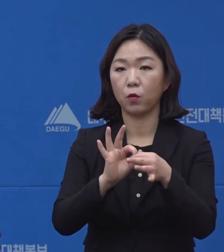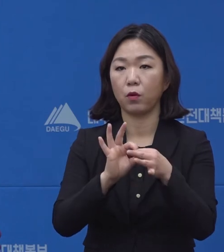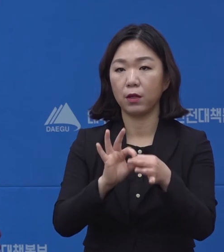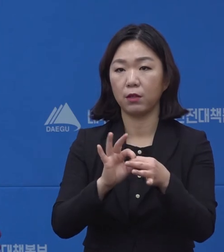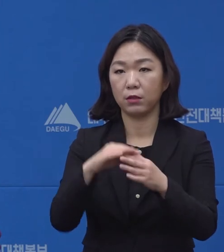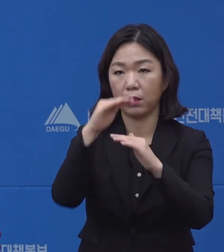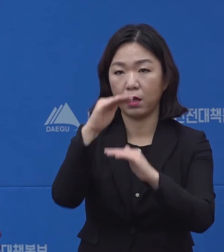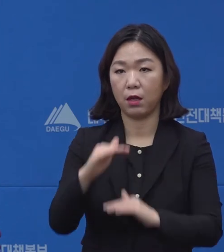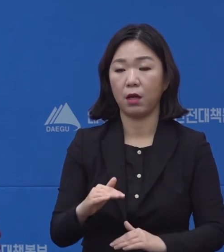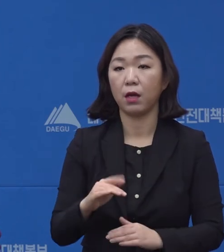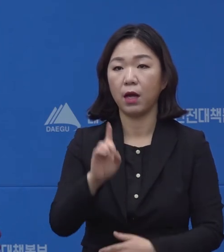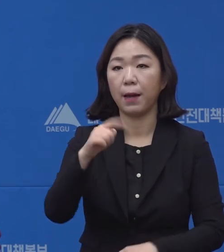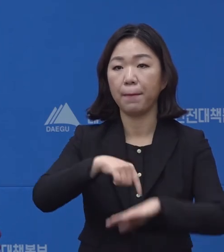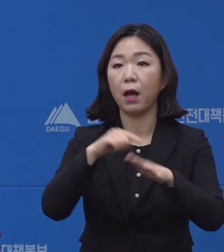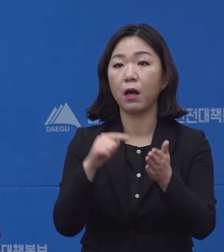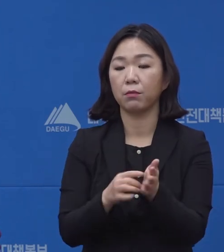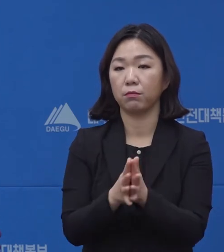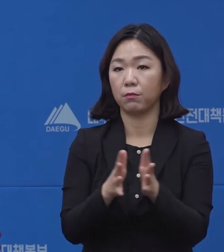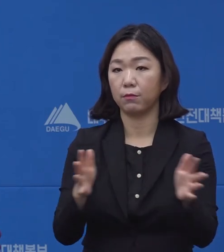사안입니다. 한마음